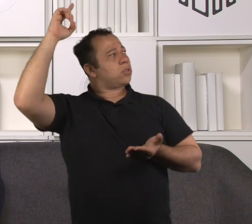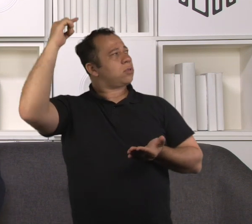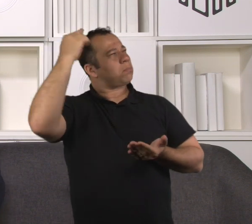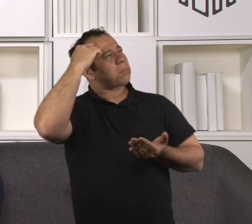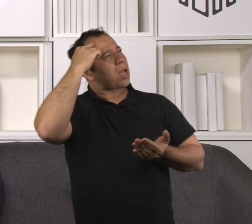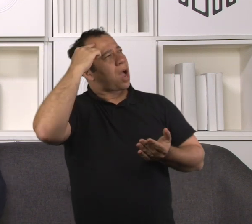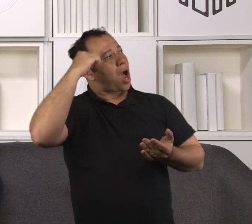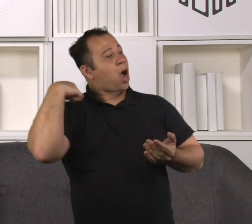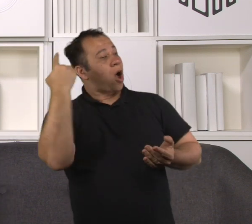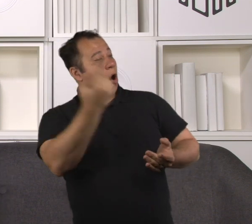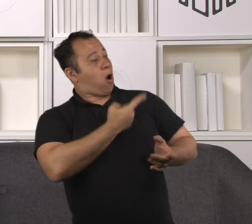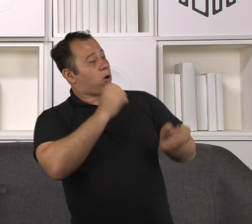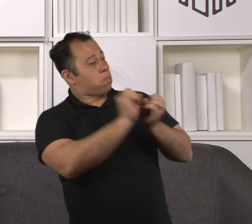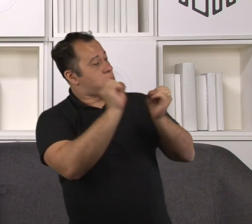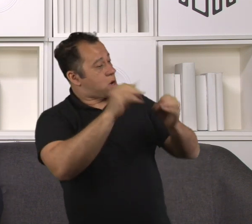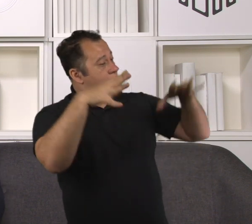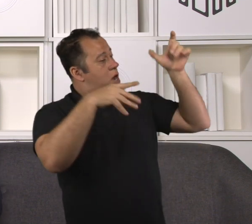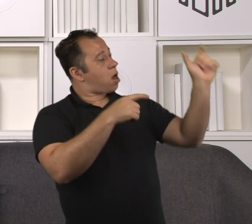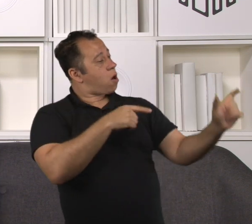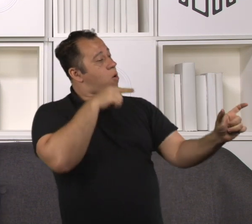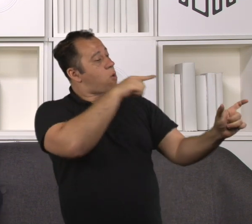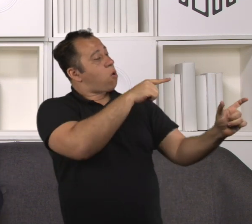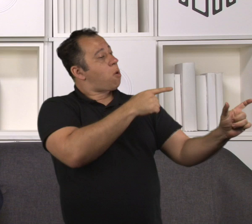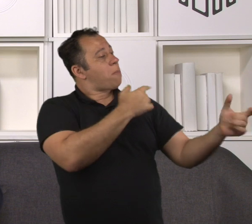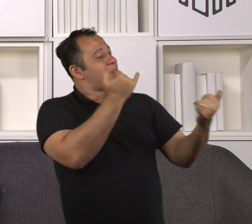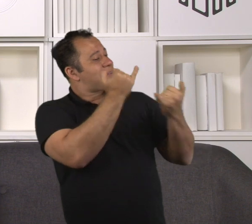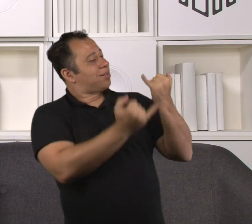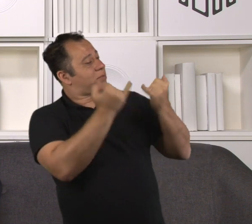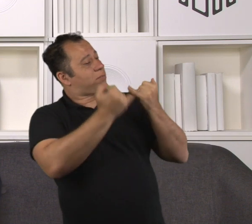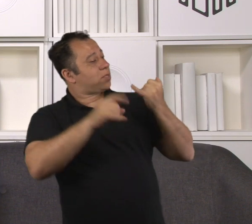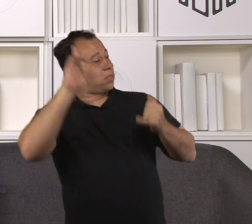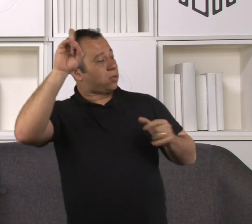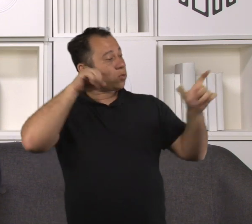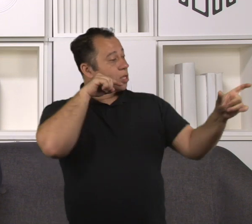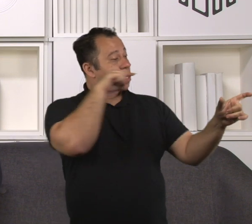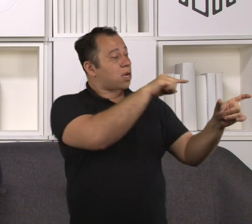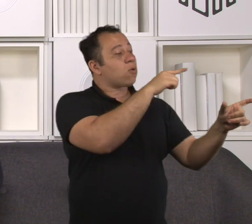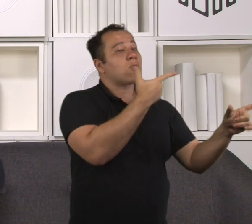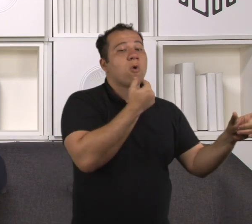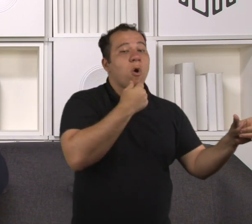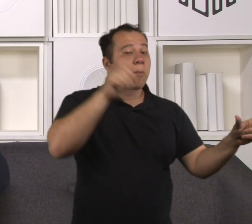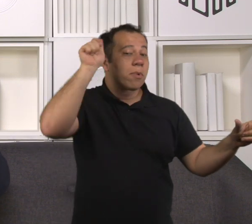façamos o homem à nossa imagem, conforme a nossa semelhança, e domine ele